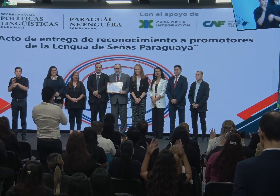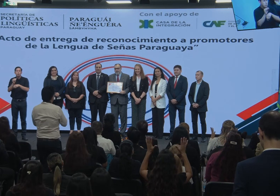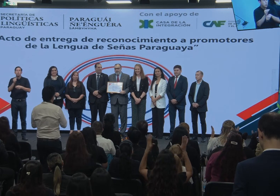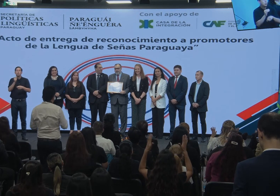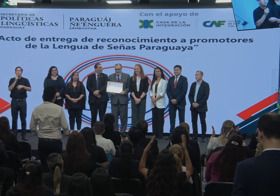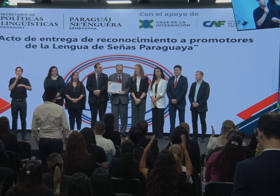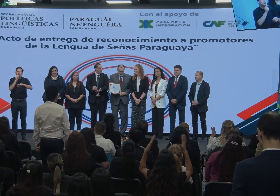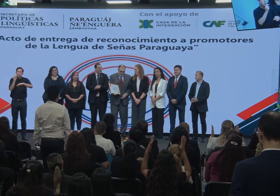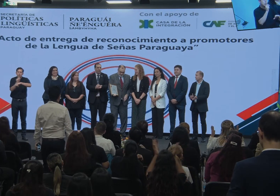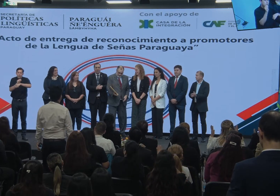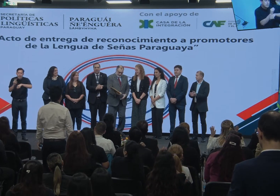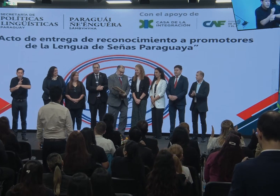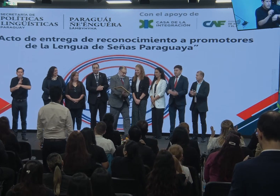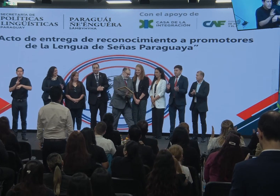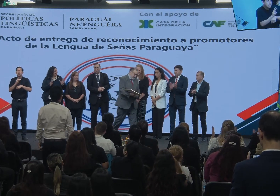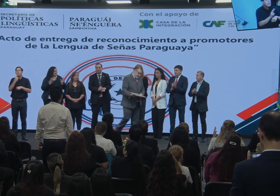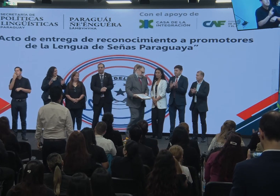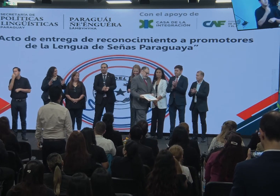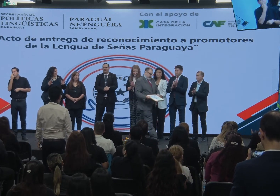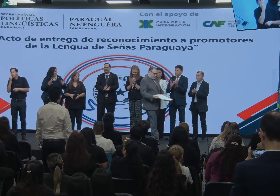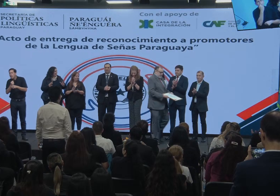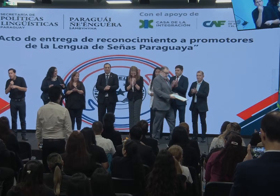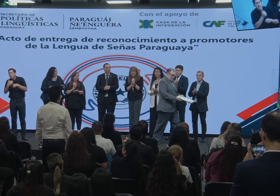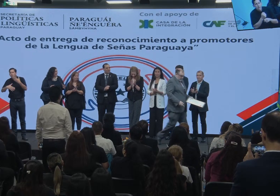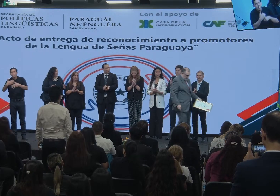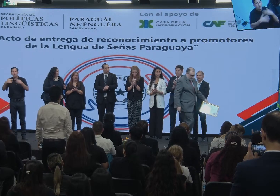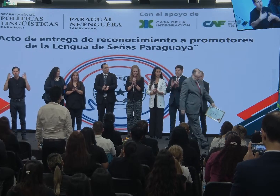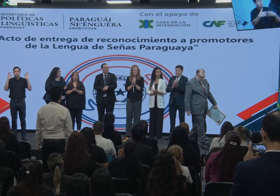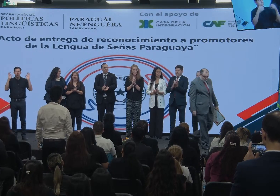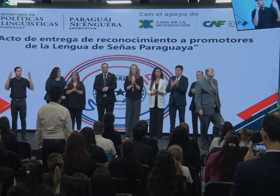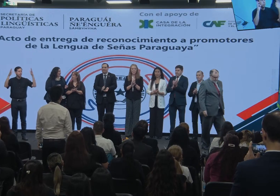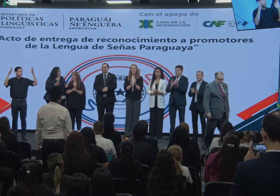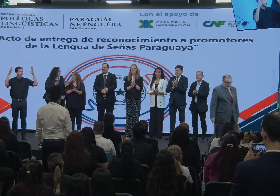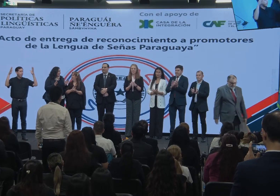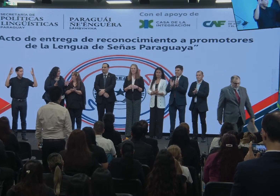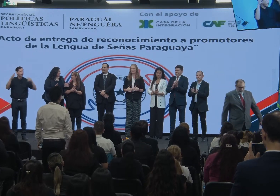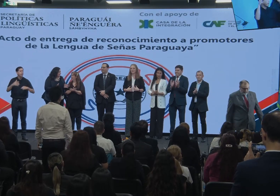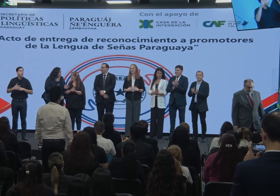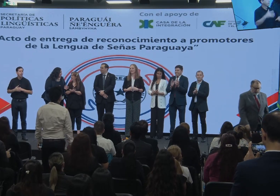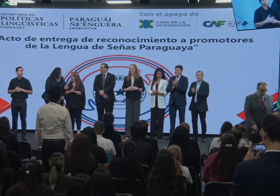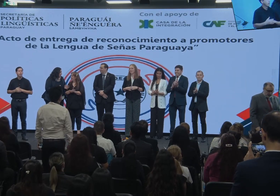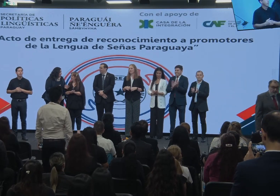tutoría y evaluación de trabajos finales de los estudiantes.